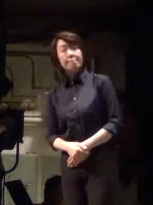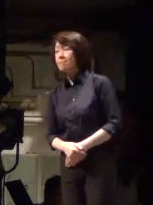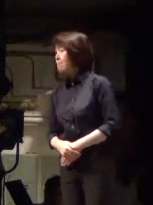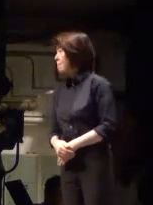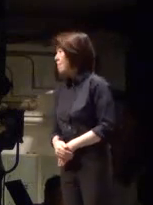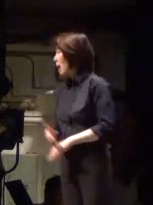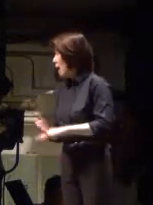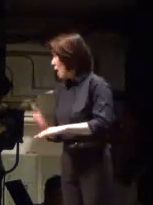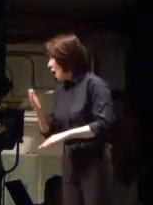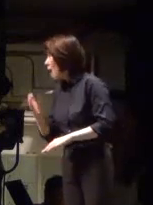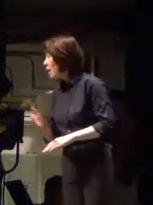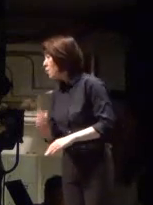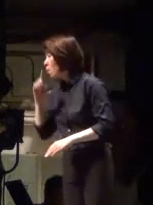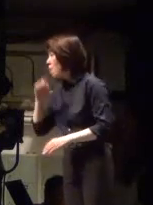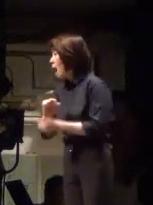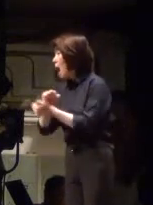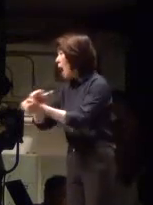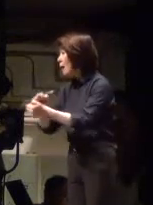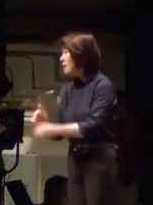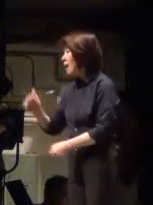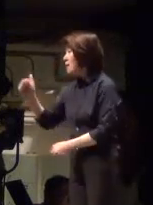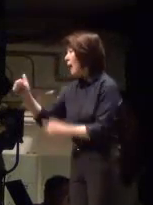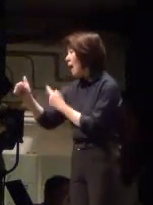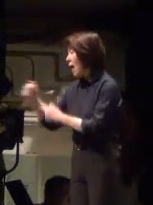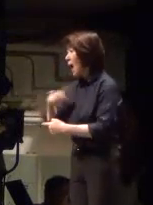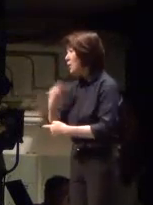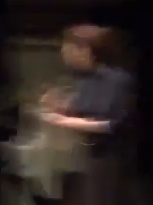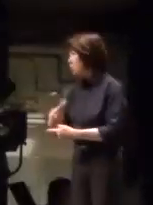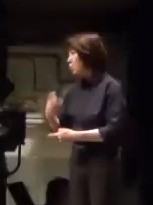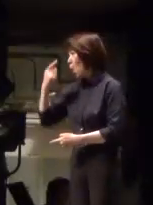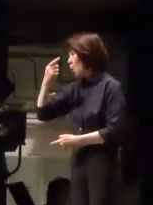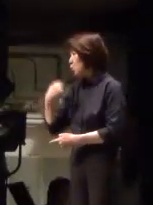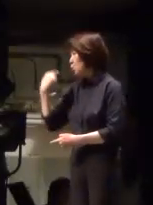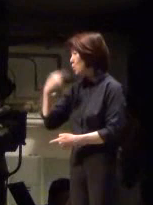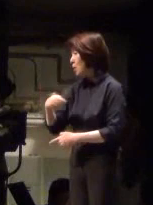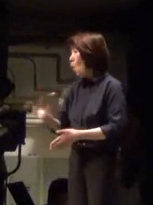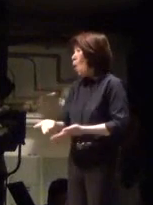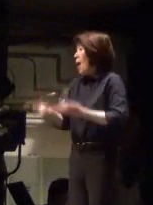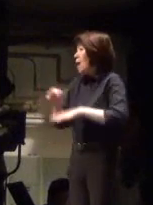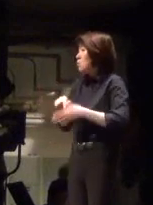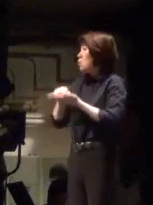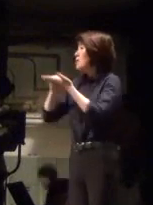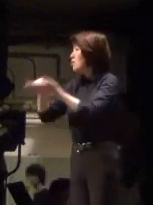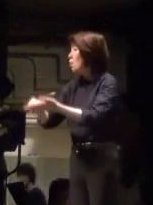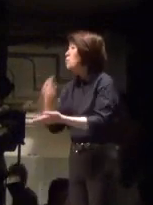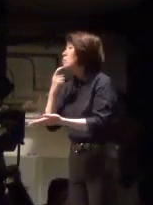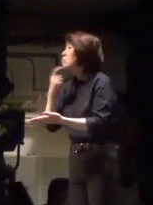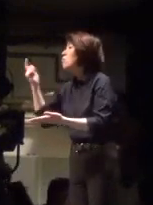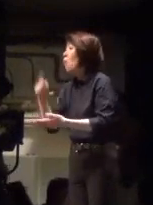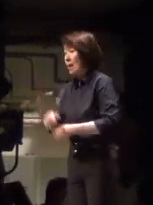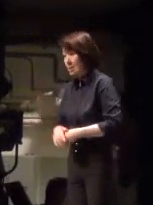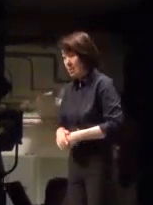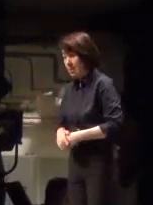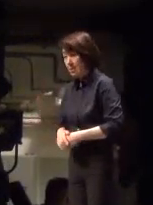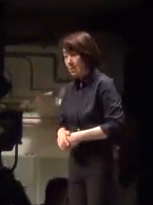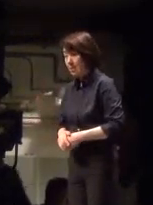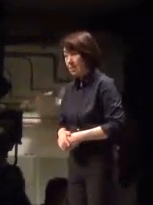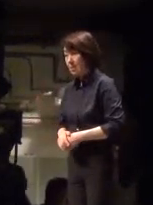ありがとうございます。犯罪者が自分の罪を軽く申告する道理はないのです。できる限